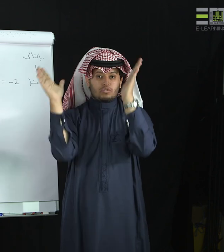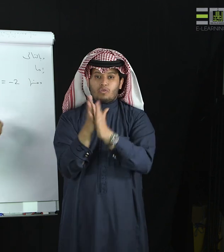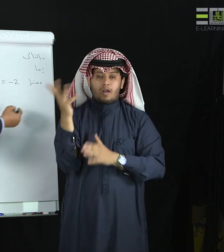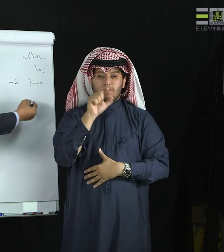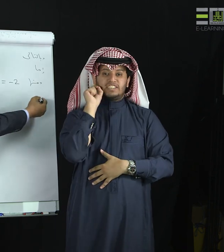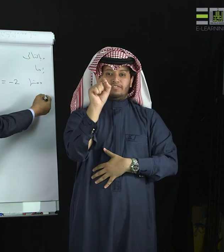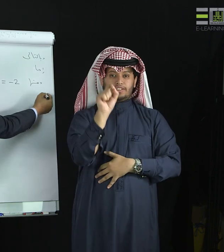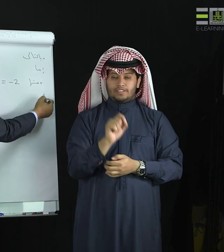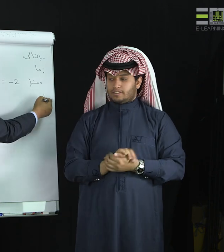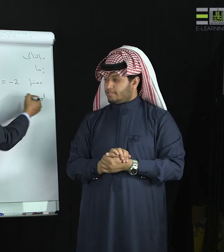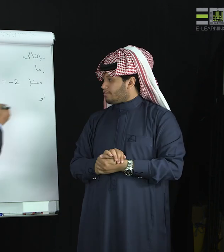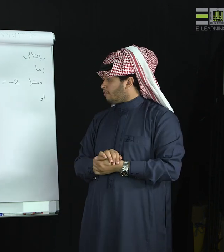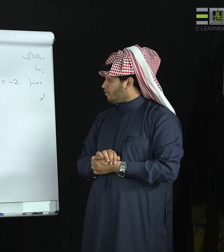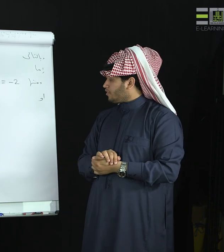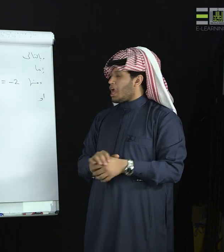أو